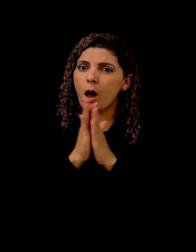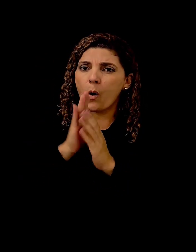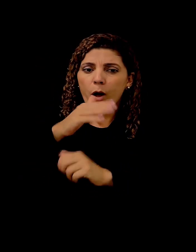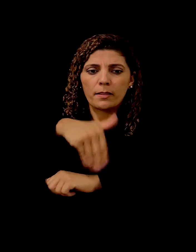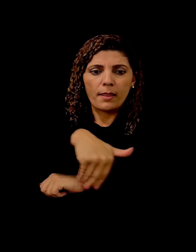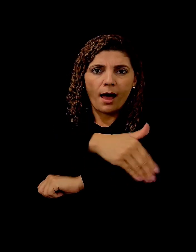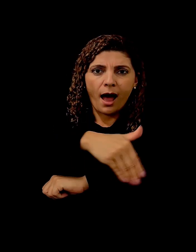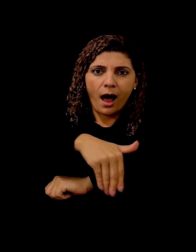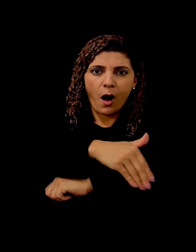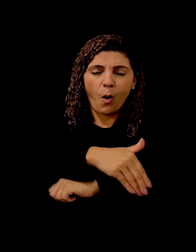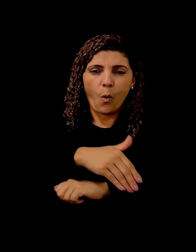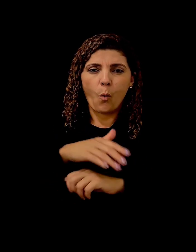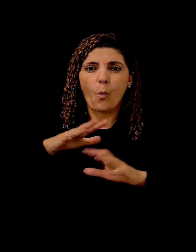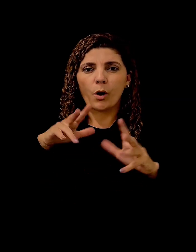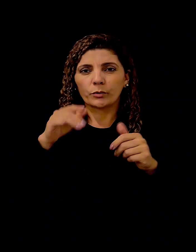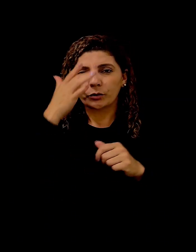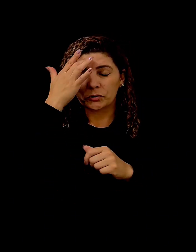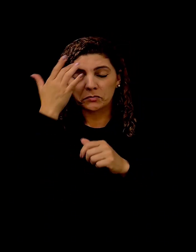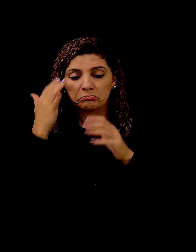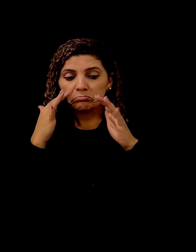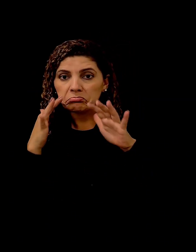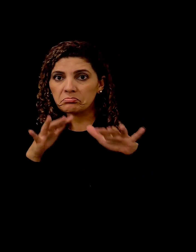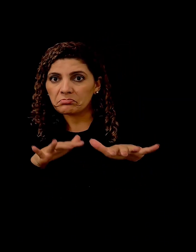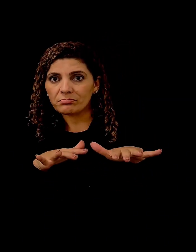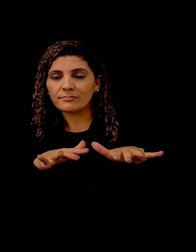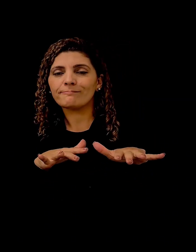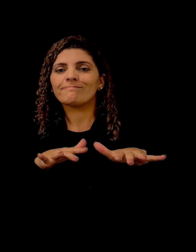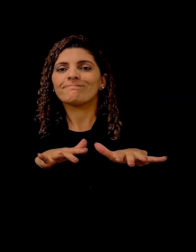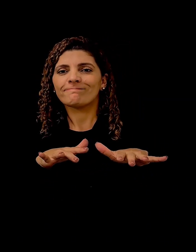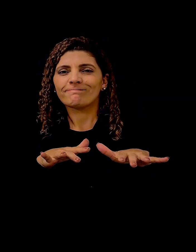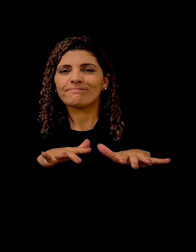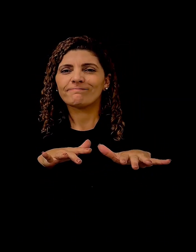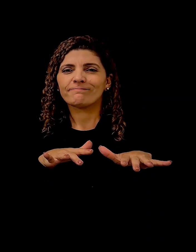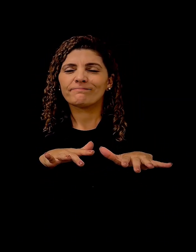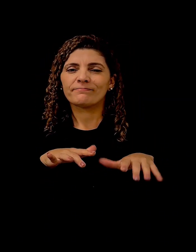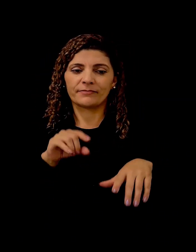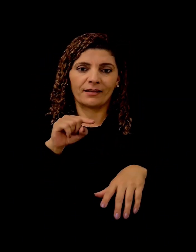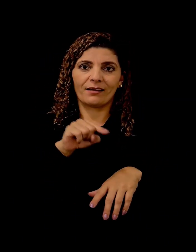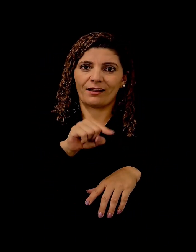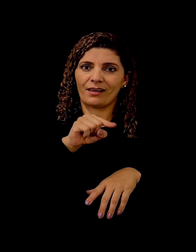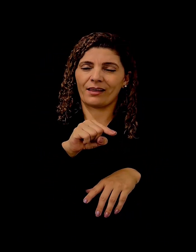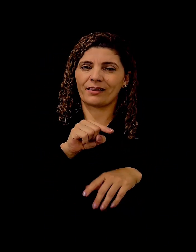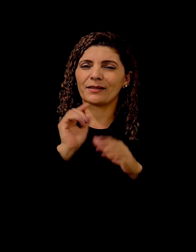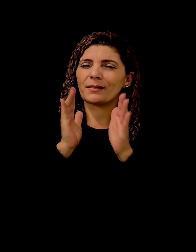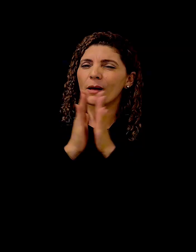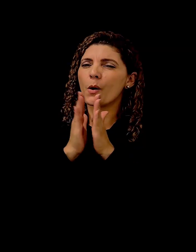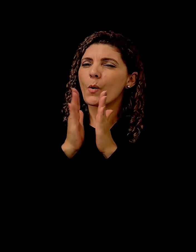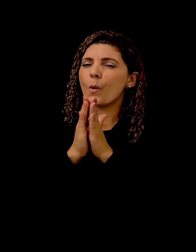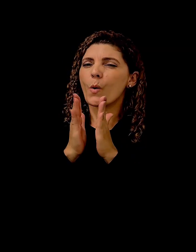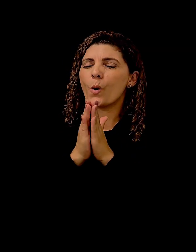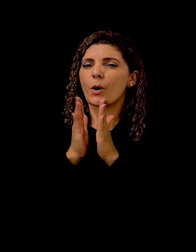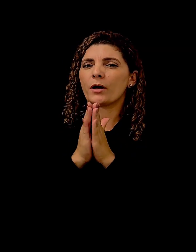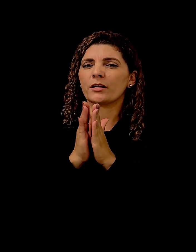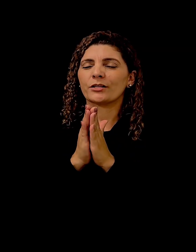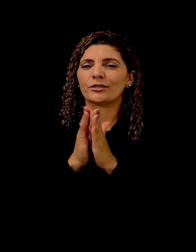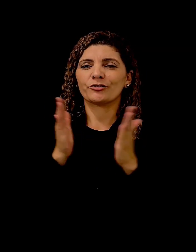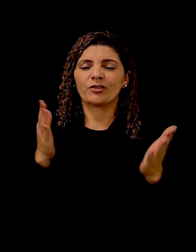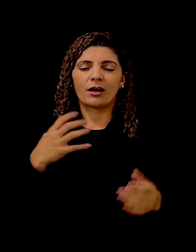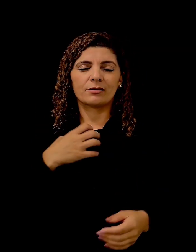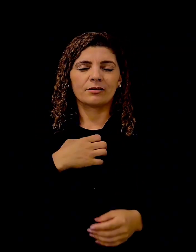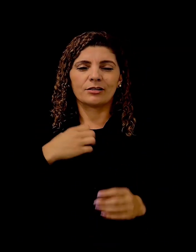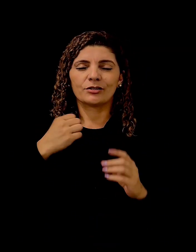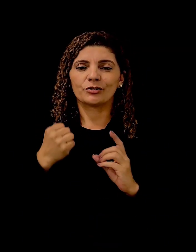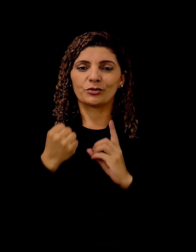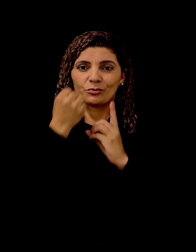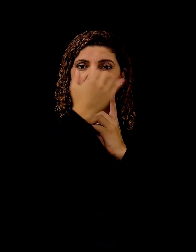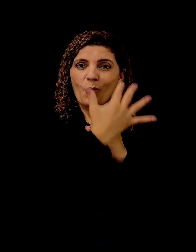está vendo. Quer dizer, aquela pessoa que está orando já está recebendo a glória, já está